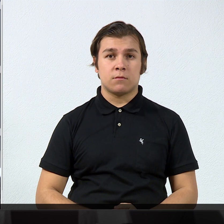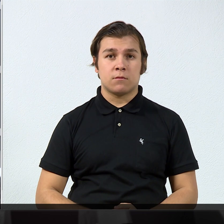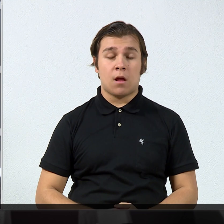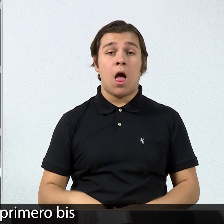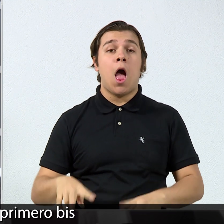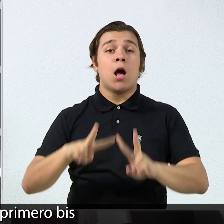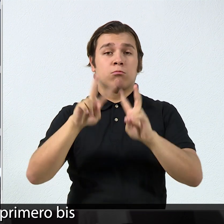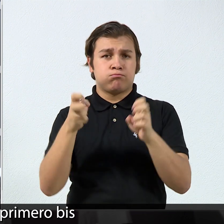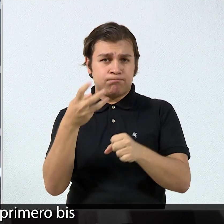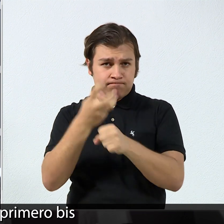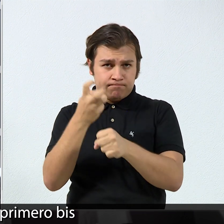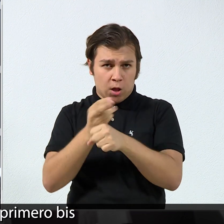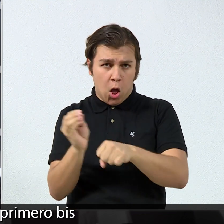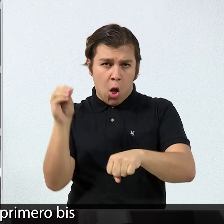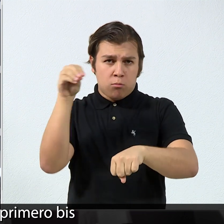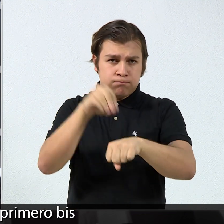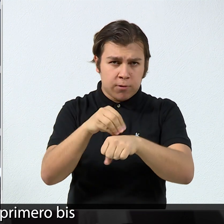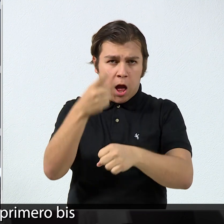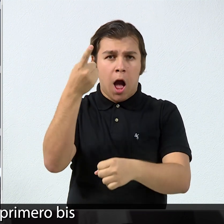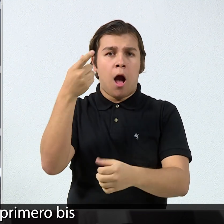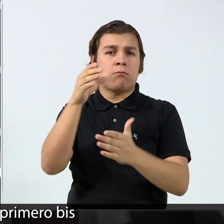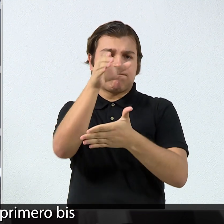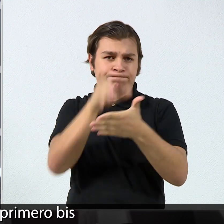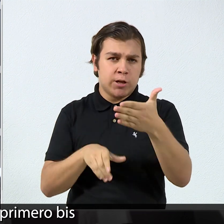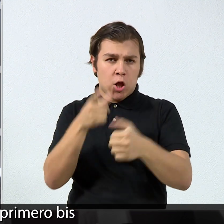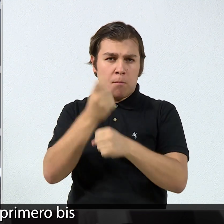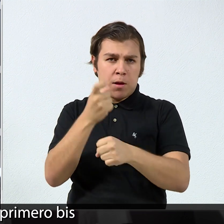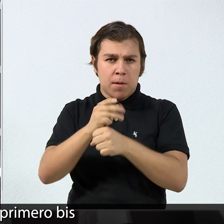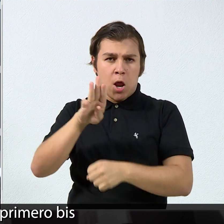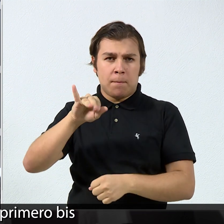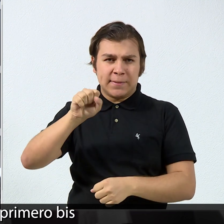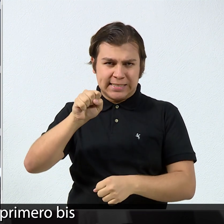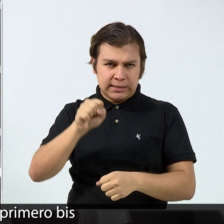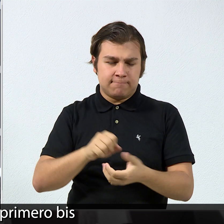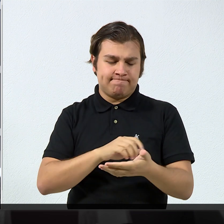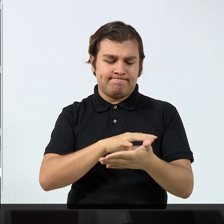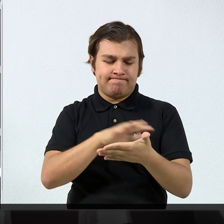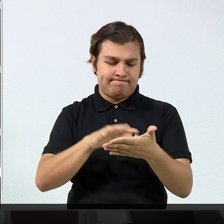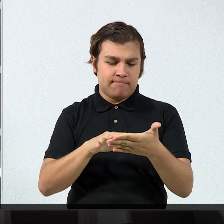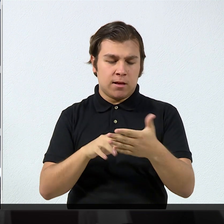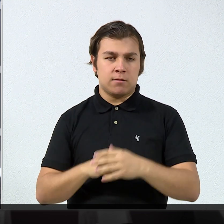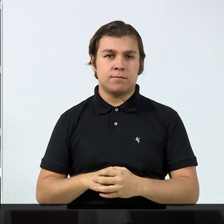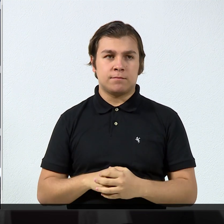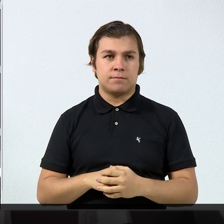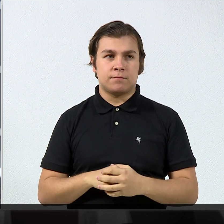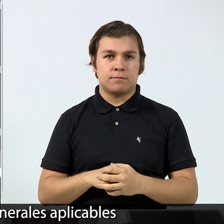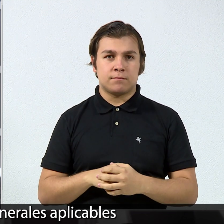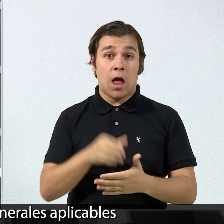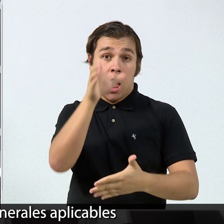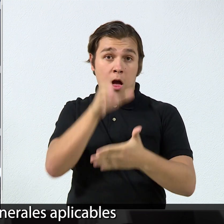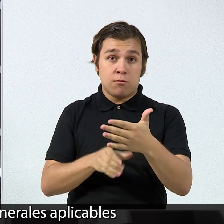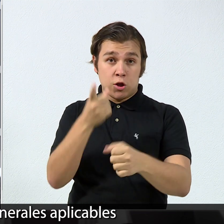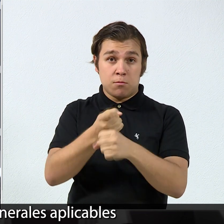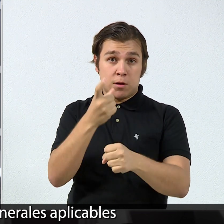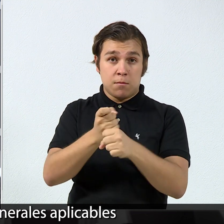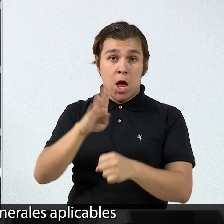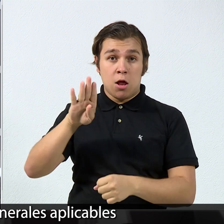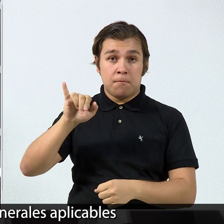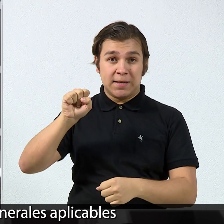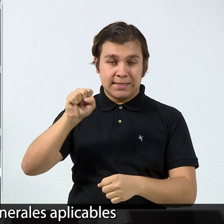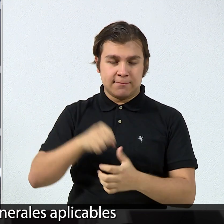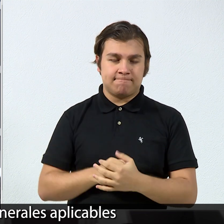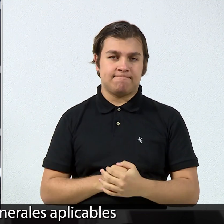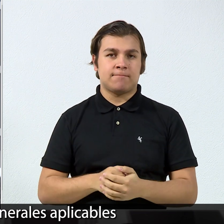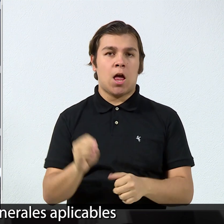título tercero el capítulo primero bis y se agregan los siguientes artículos. Capítulo primero bis, disposiciones